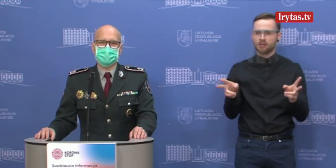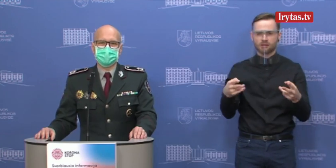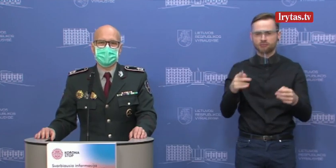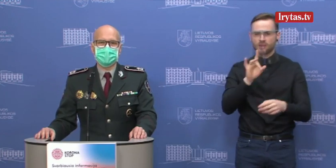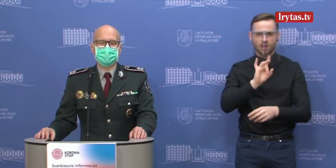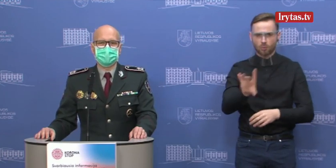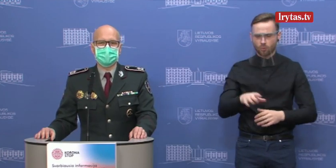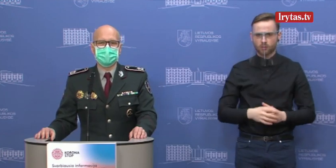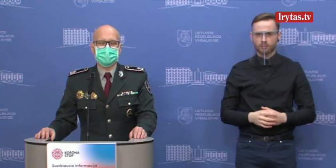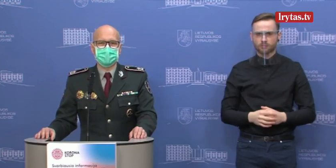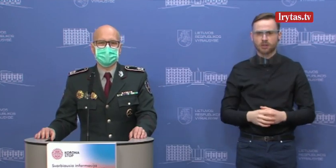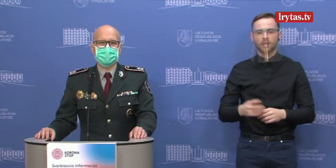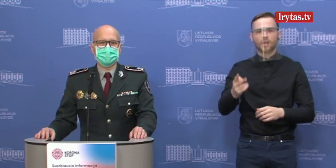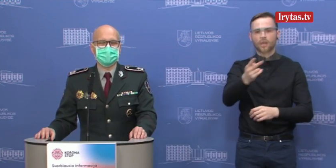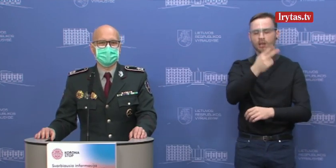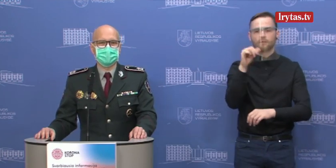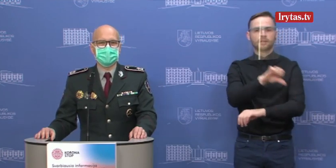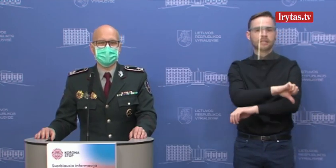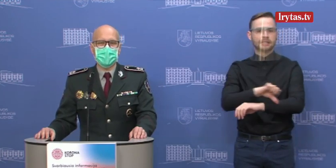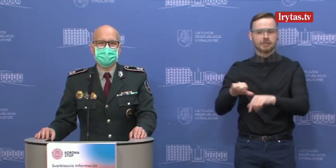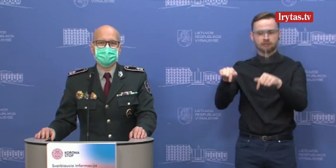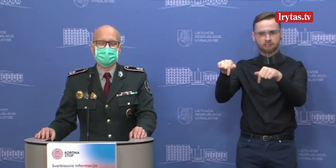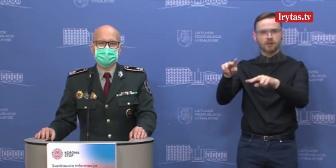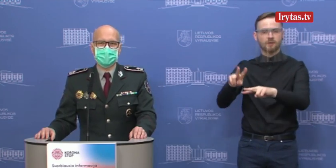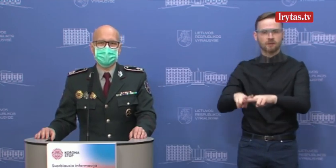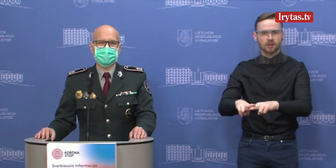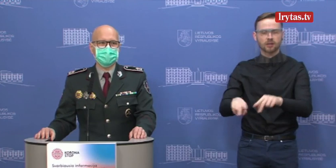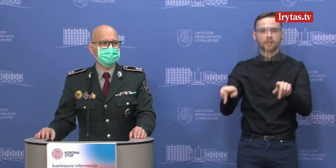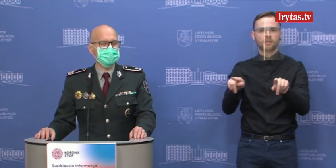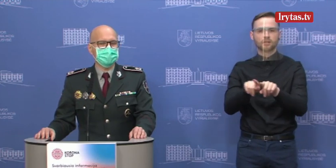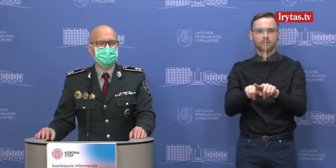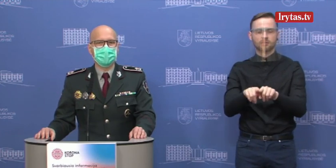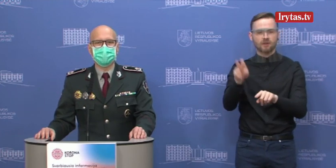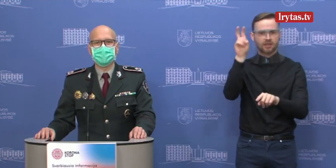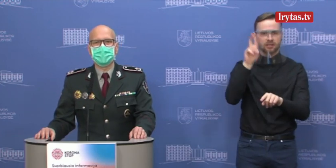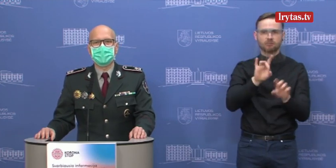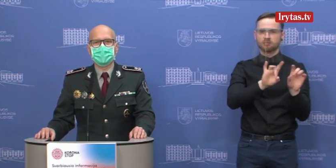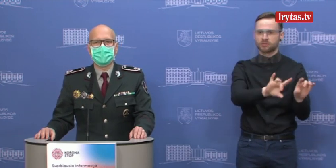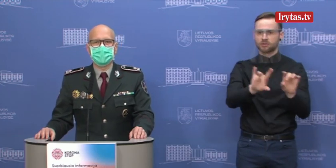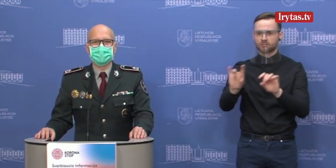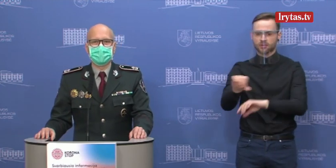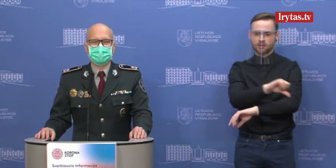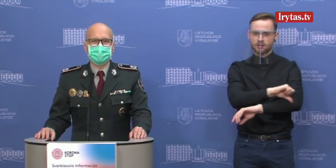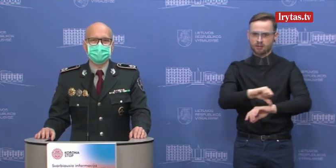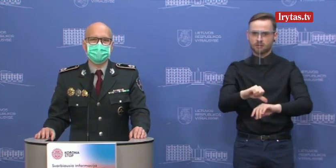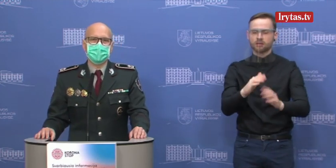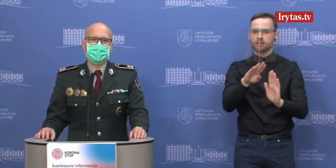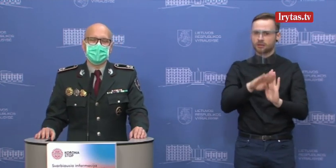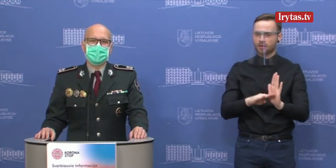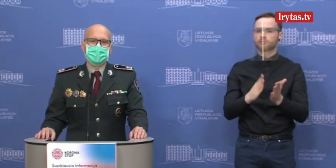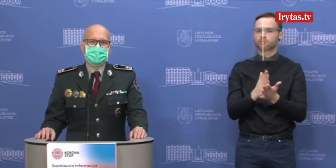kadangi situacija prie valstybės sienos ir sienos perėjimo punktuose iš esmės liko ta